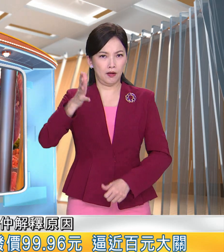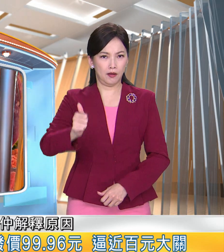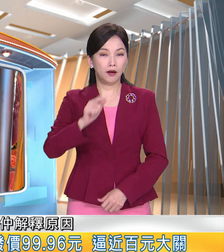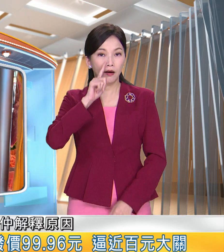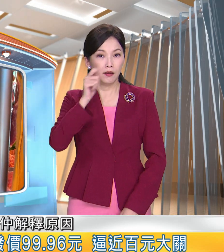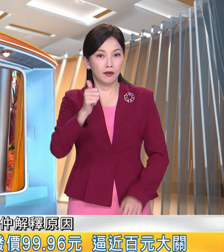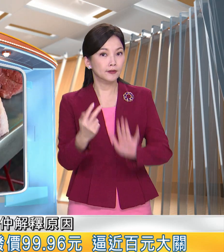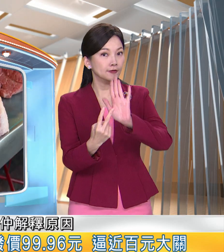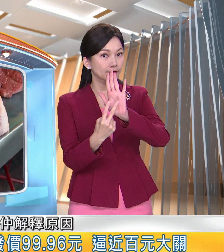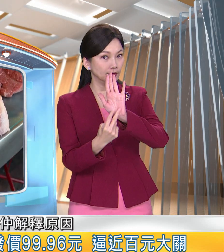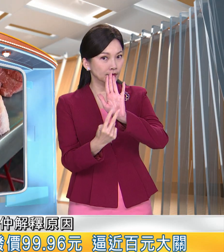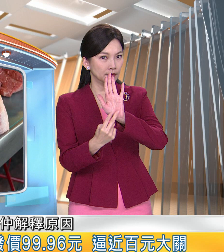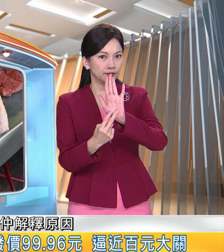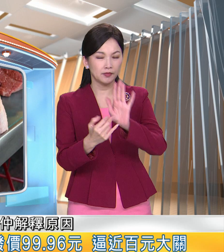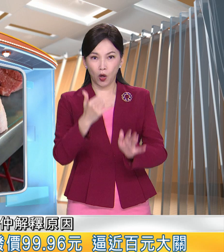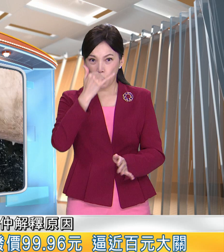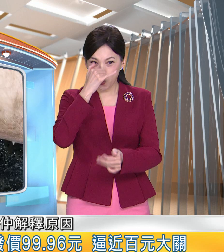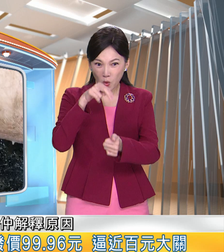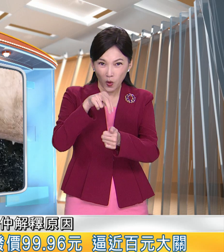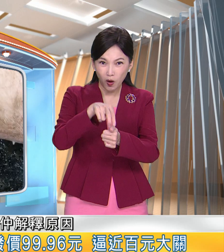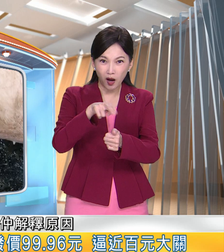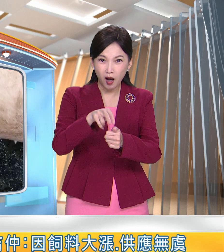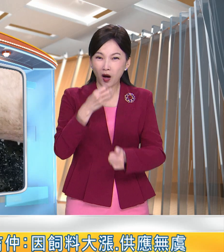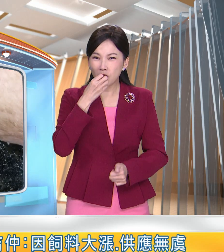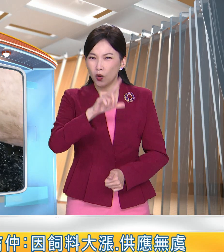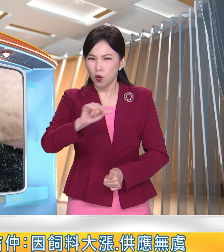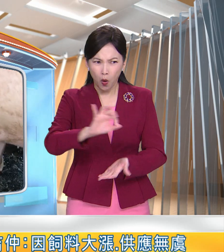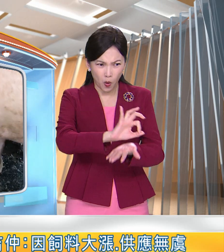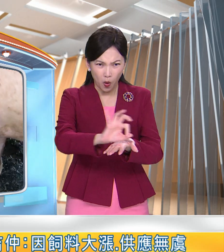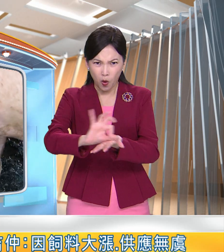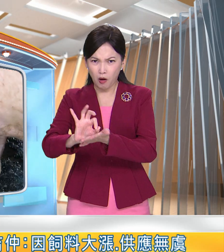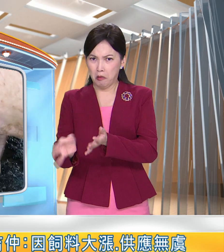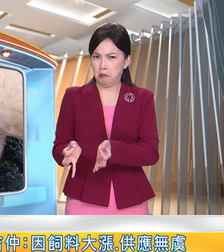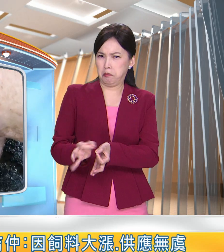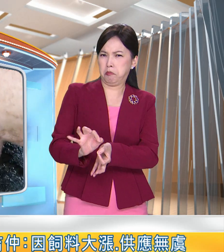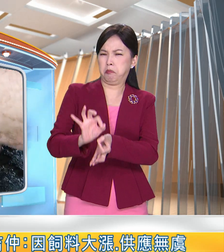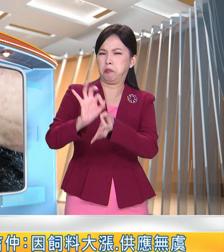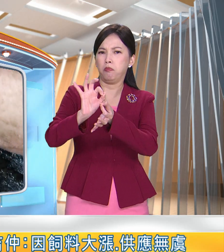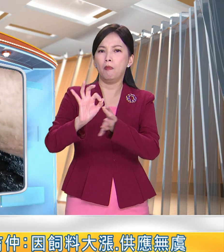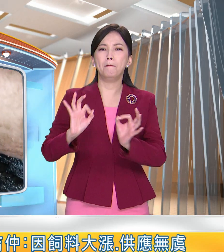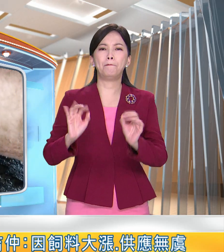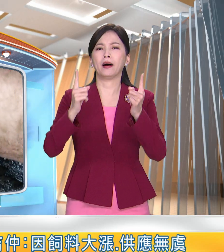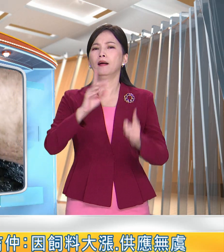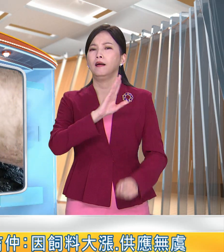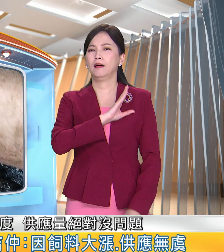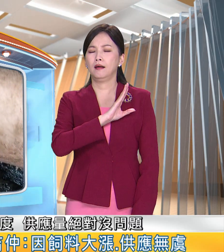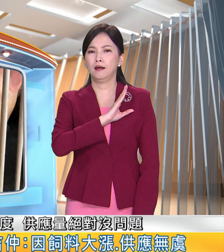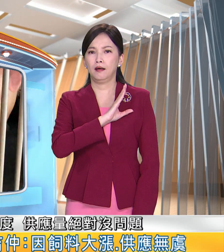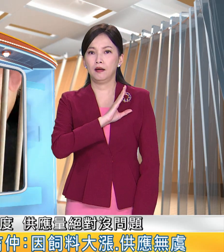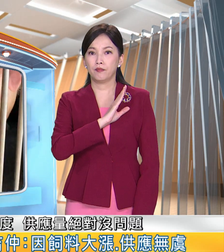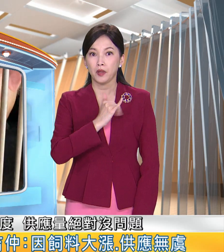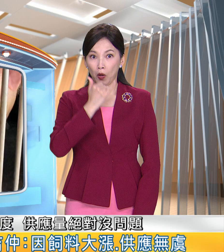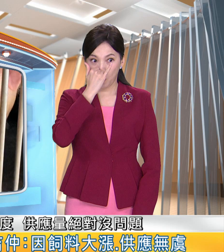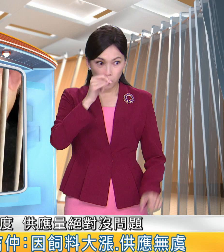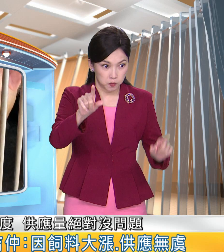陈吉仲解释，原因是饲料成本增加，并且保证会全力调